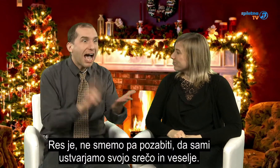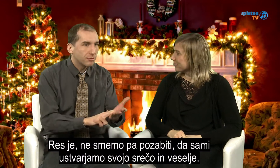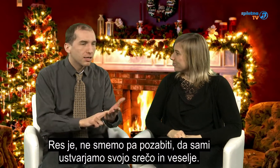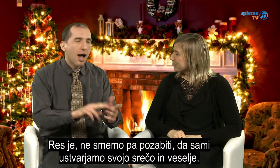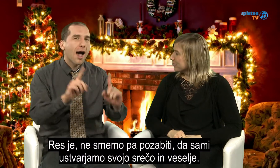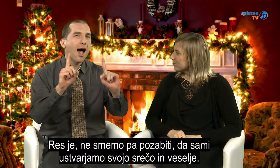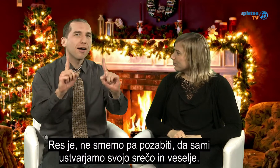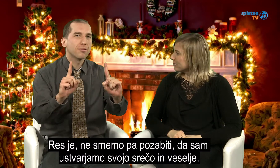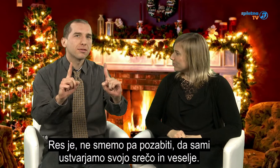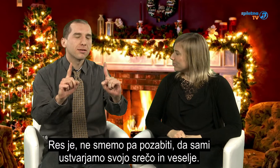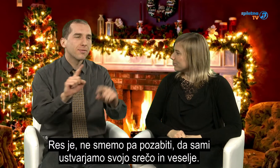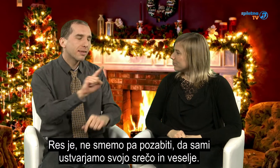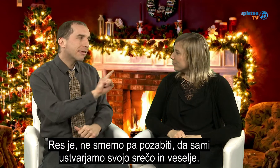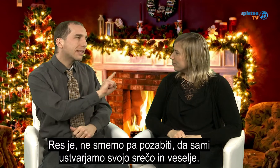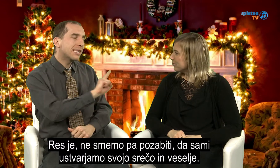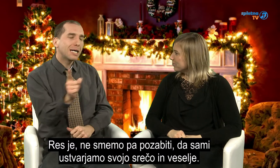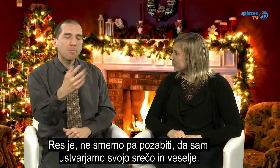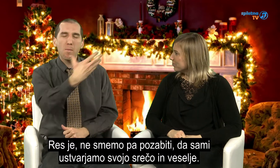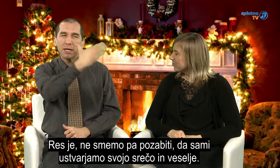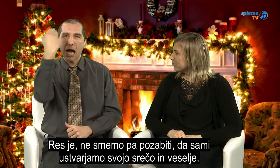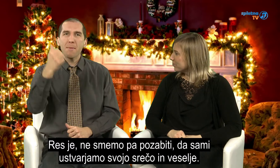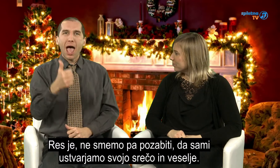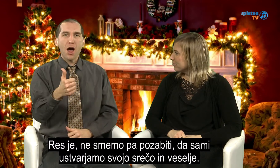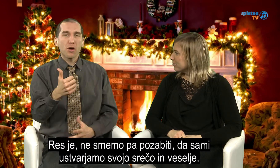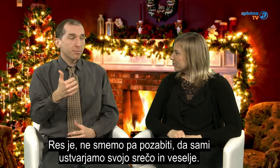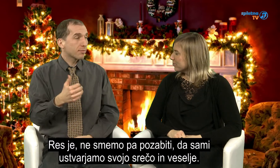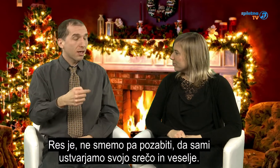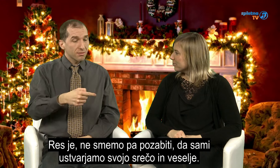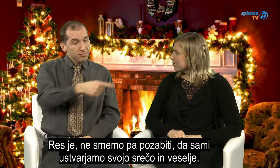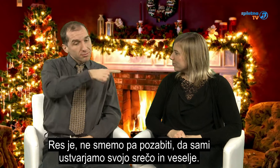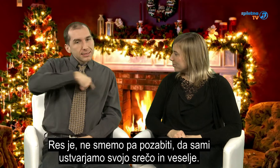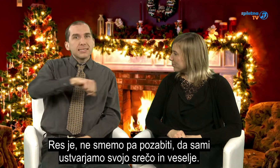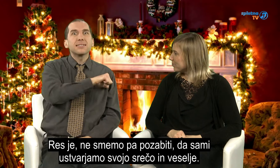Res je, ne smemo pa pozabiti, da sami ustvarjamo svojo srečo in veselje.